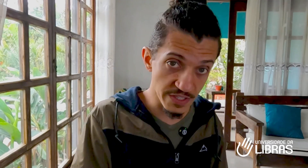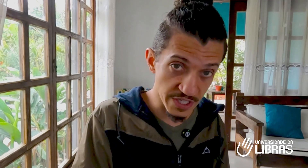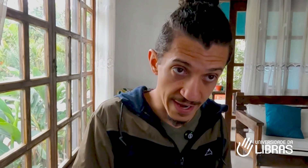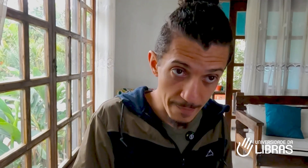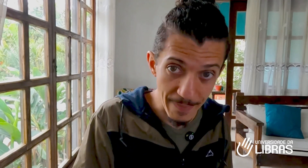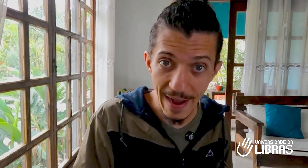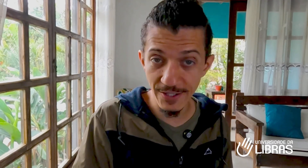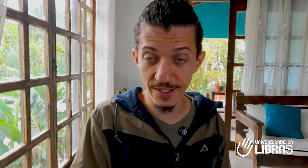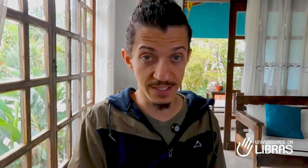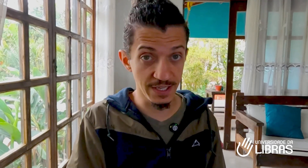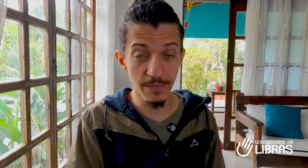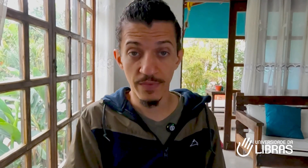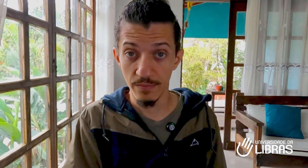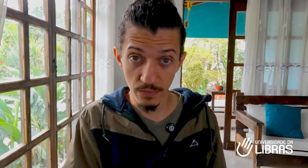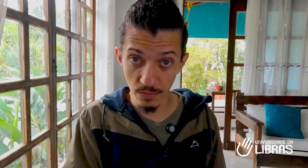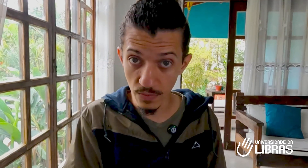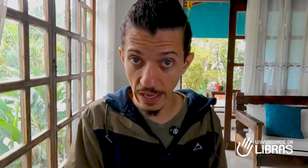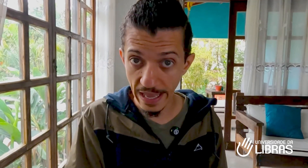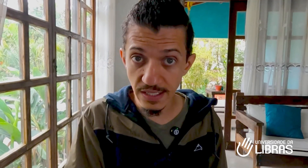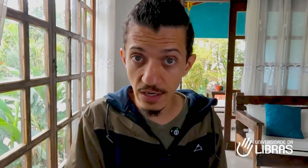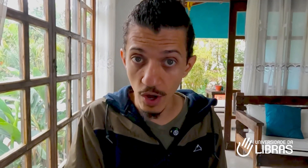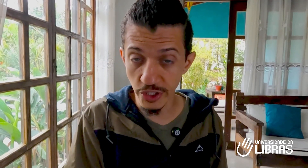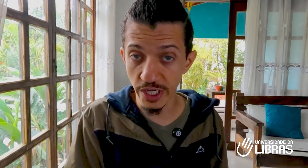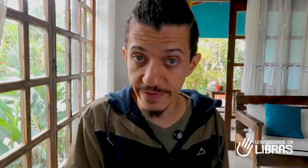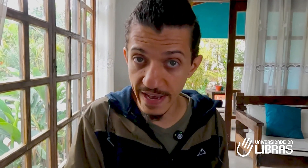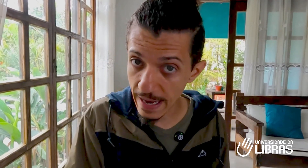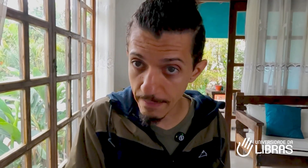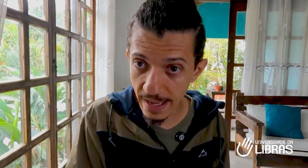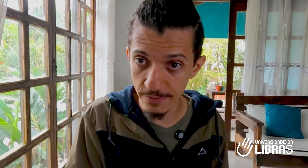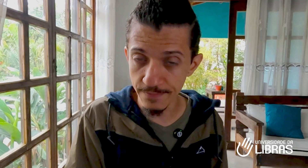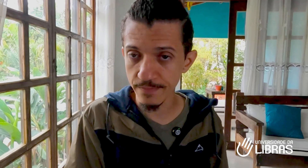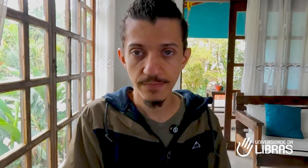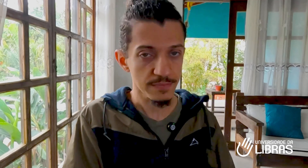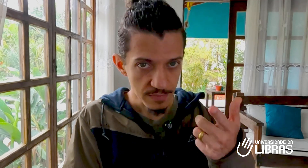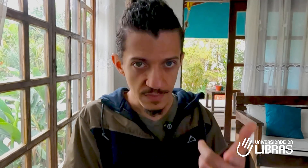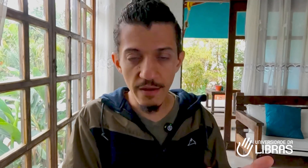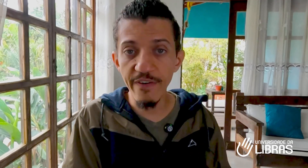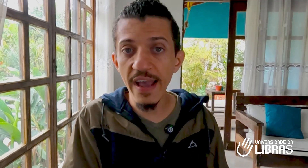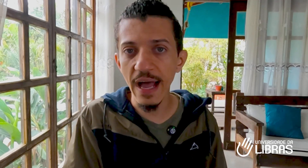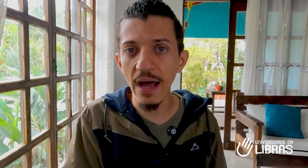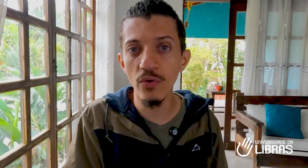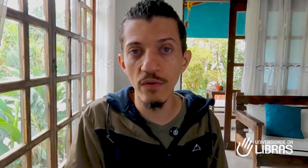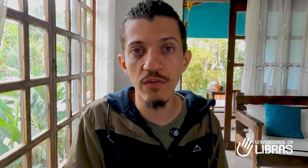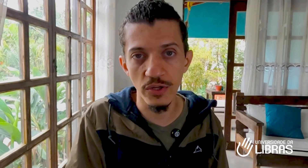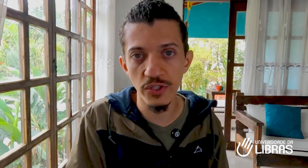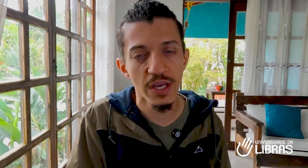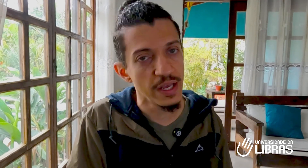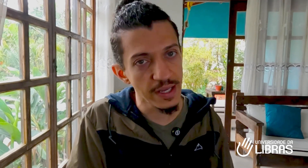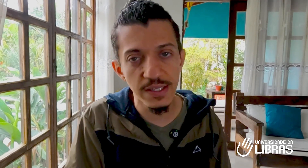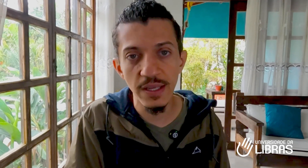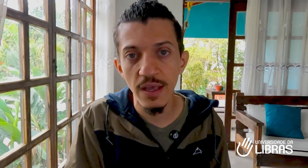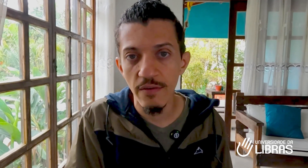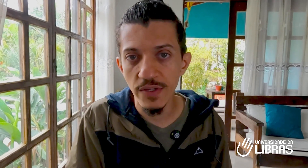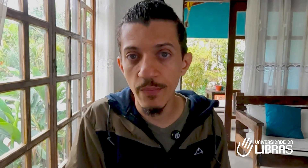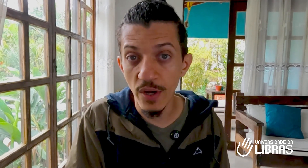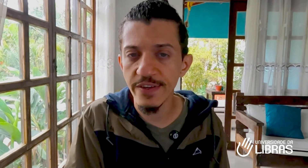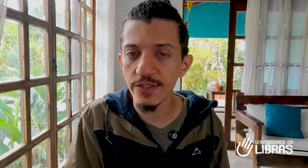na página, se esse lote já tiver acabado, vai estar no novo lote. E assim, você pode fazer sua inscrição